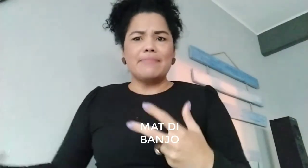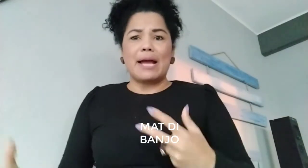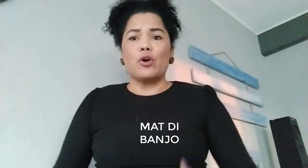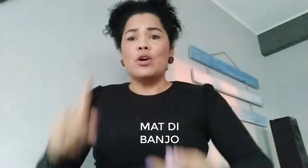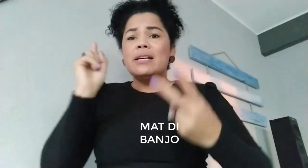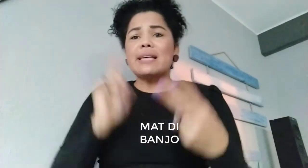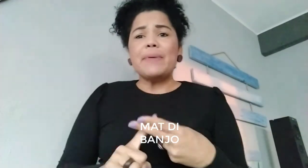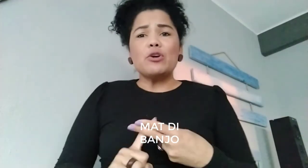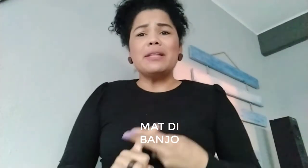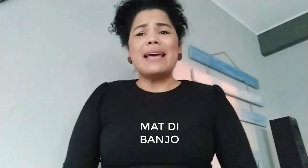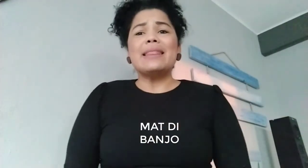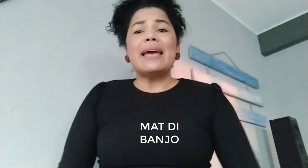mats di baño. Cepillo de diente,